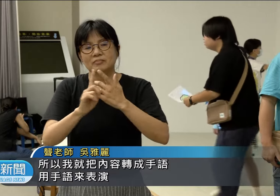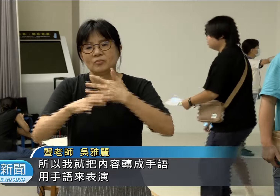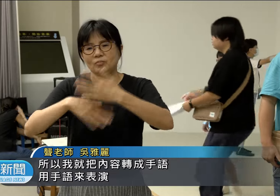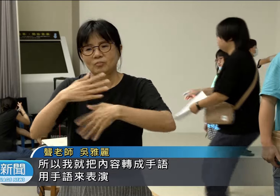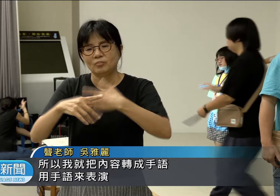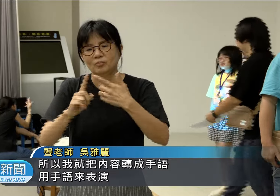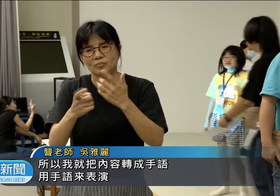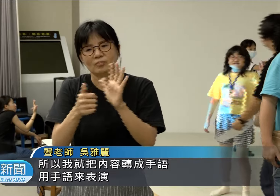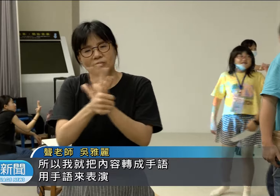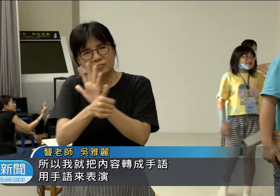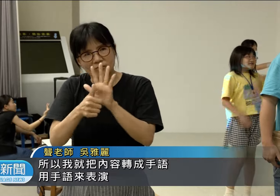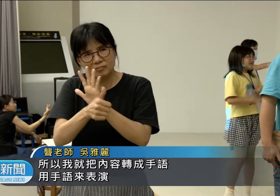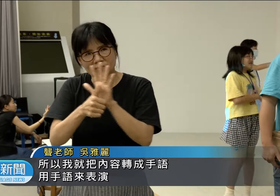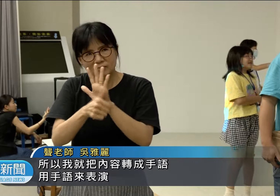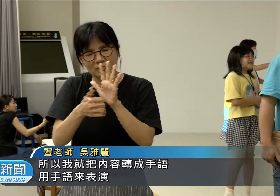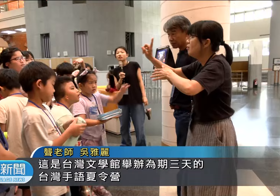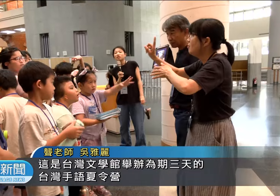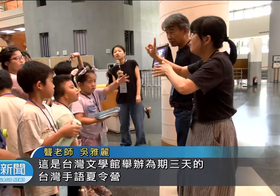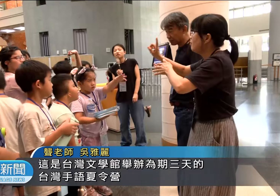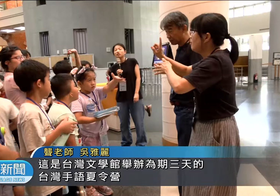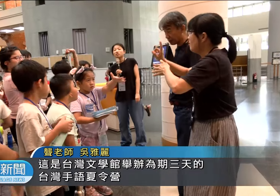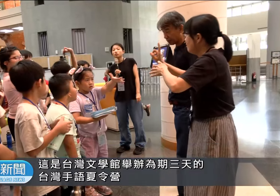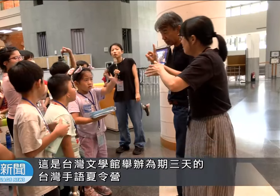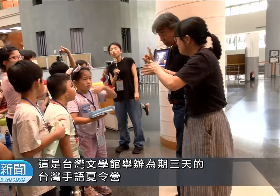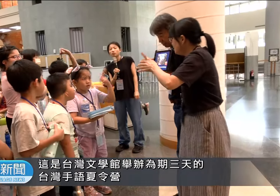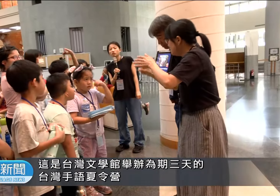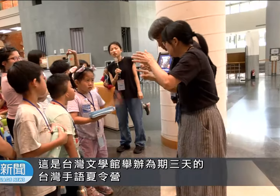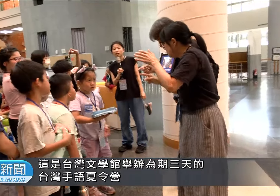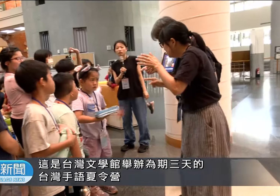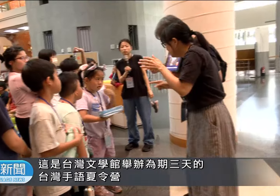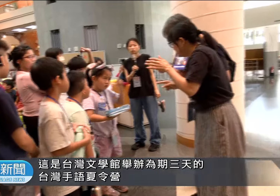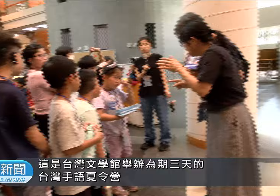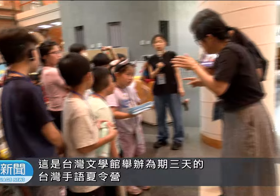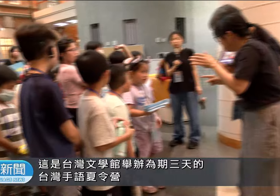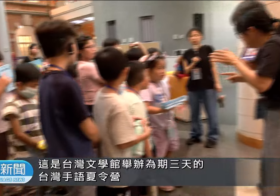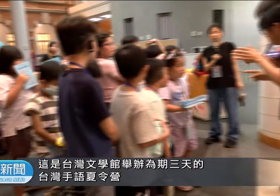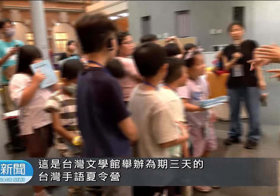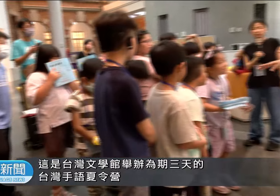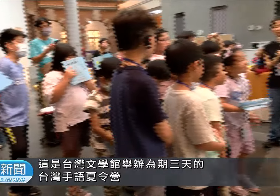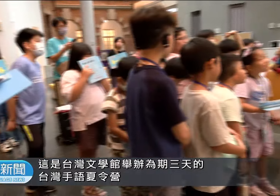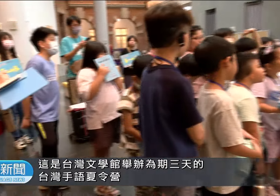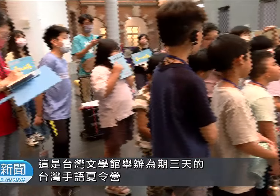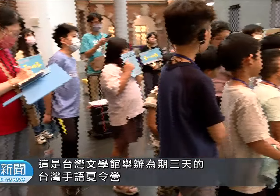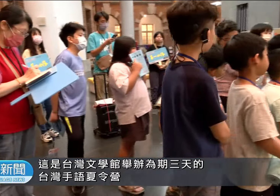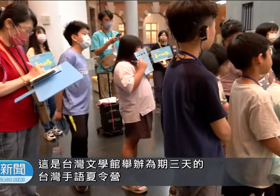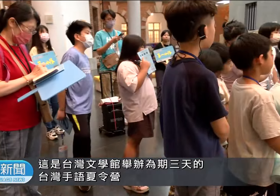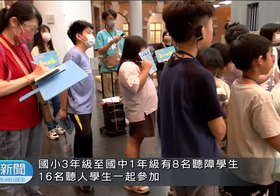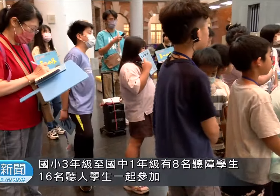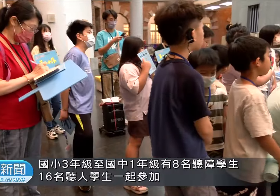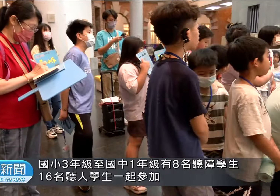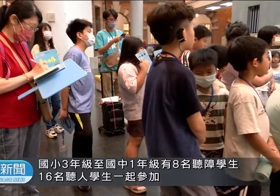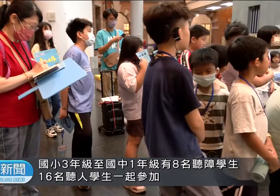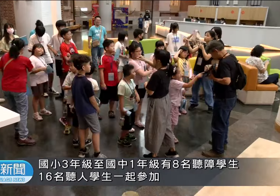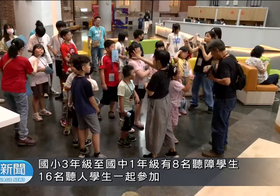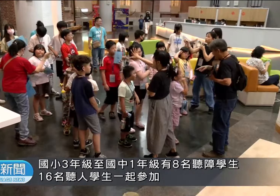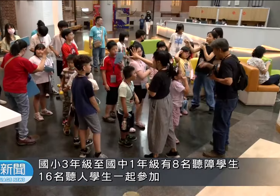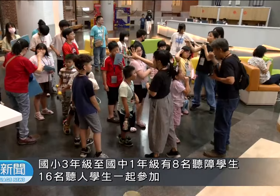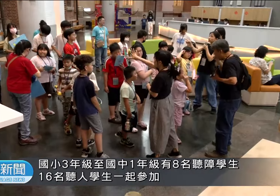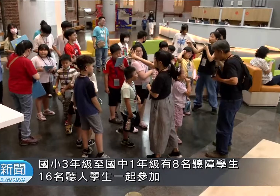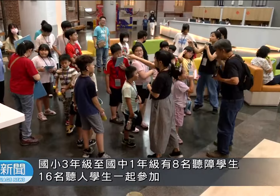手语来表演。 这是台湾文学馆举办的为期3天的台湾手语夏令营，国小3年级到国中